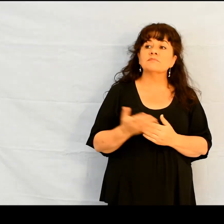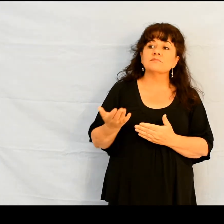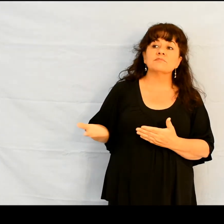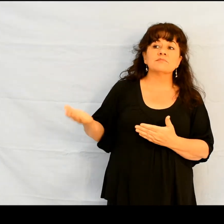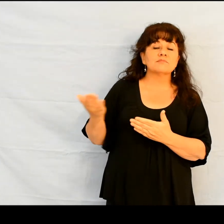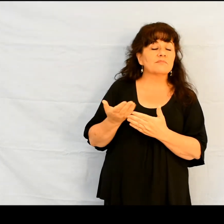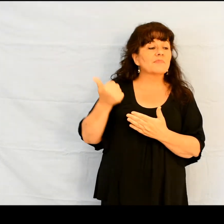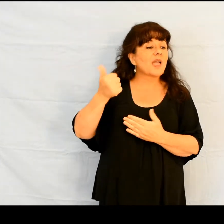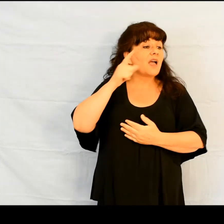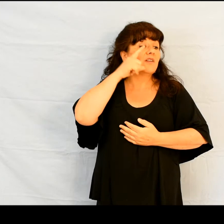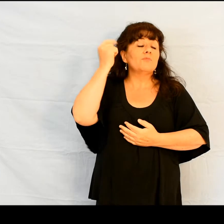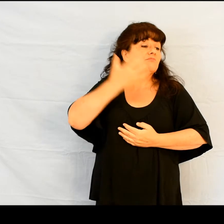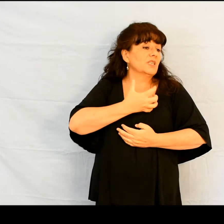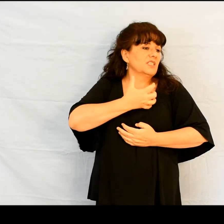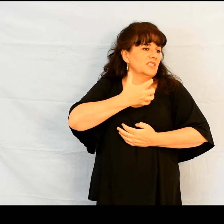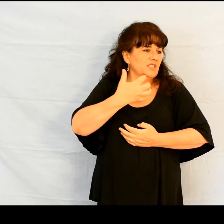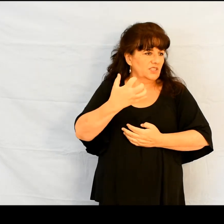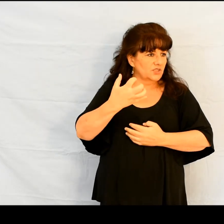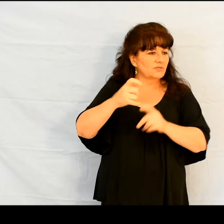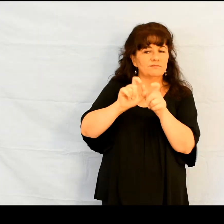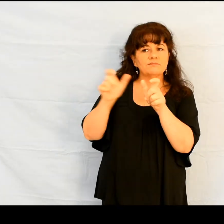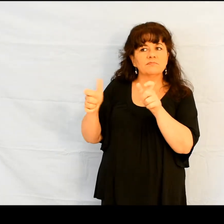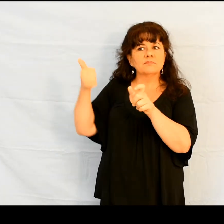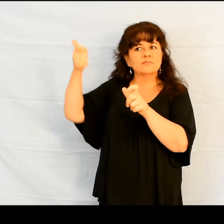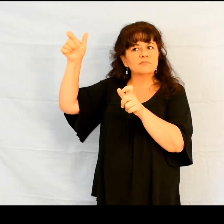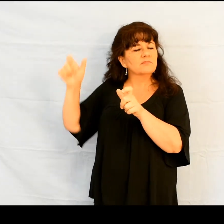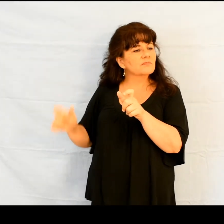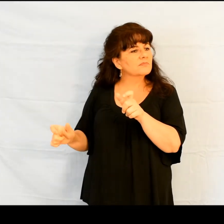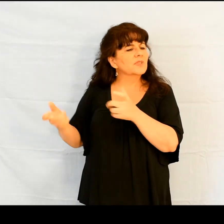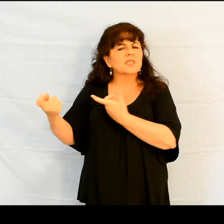fut dénoncé comme dilapidant ses biens.